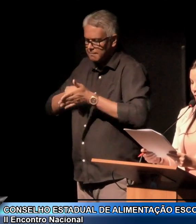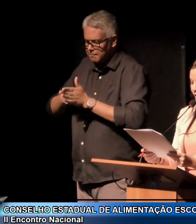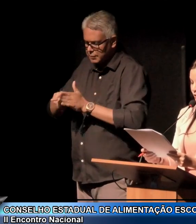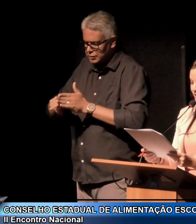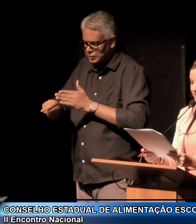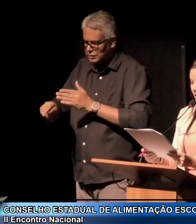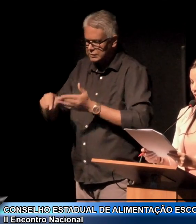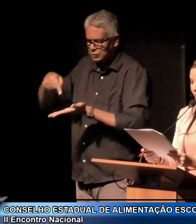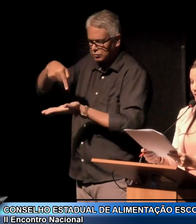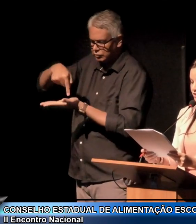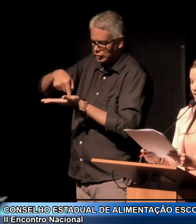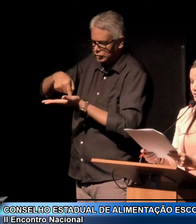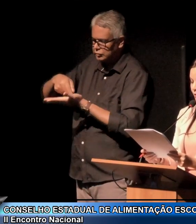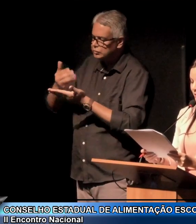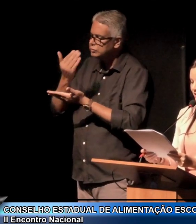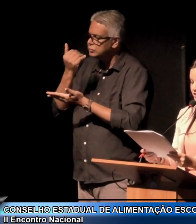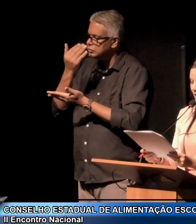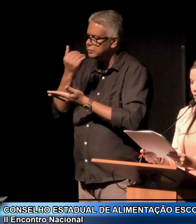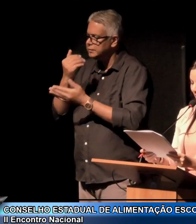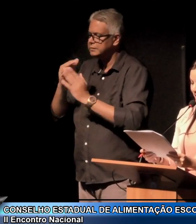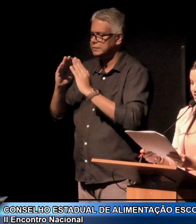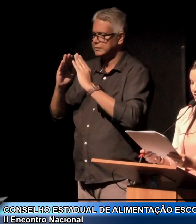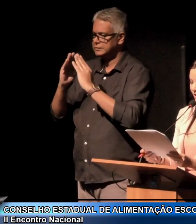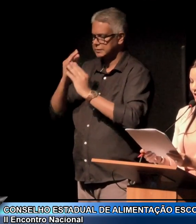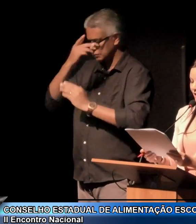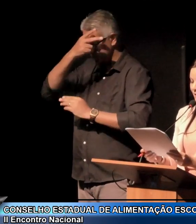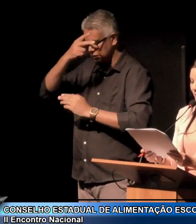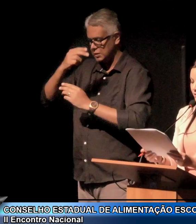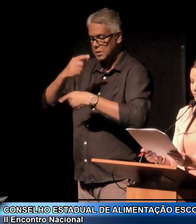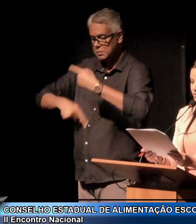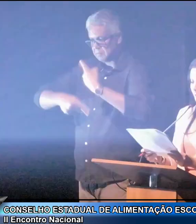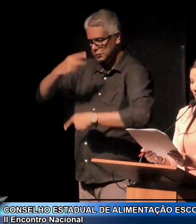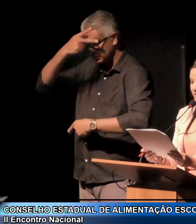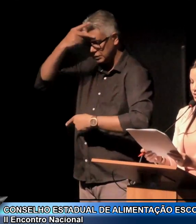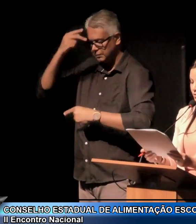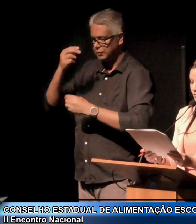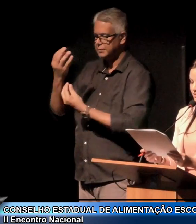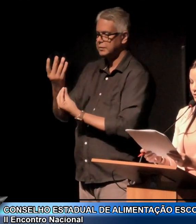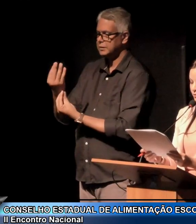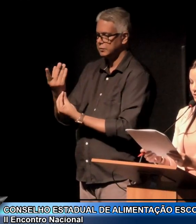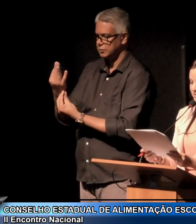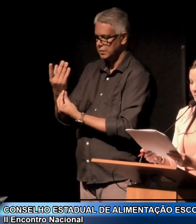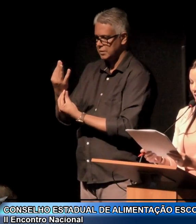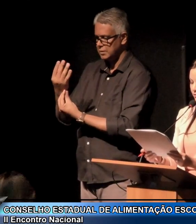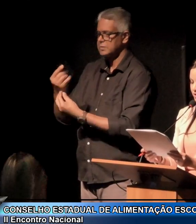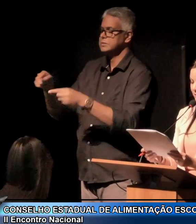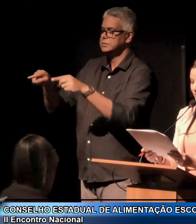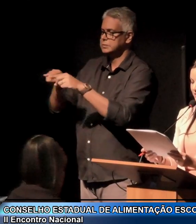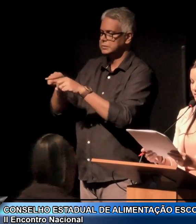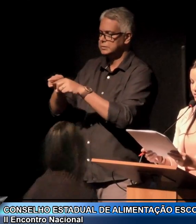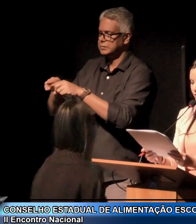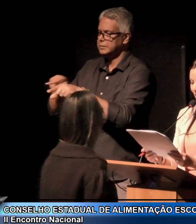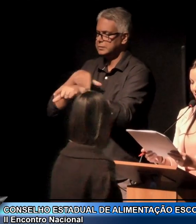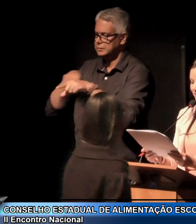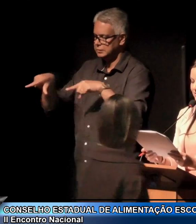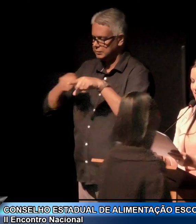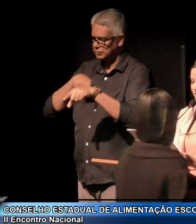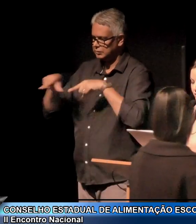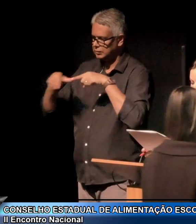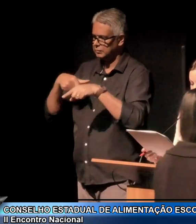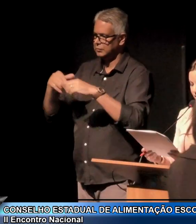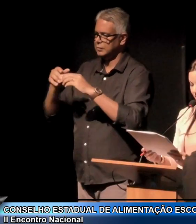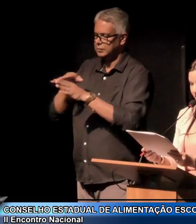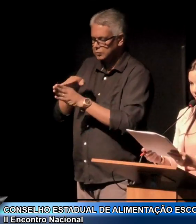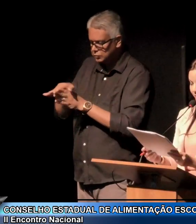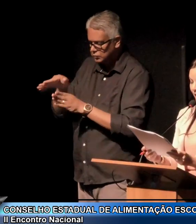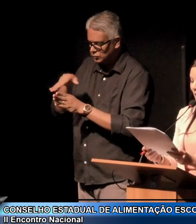alimentação e Nutrição em políticas públicas da UERJ e membro suplente do Conselho Municipal de alimentação escolar da